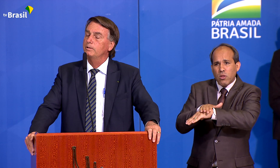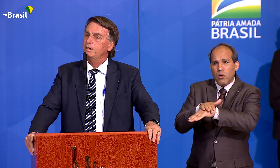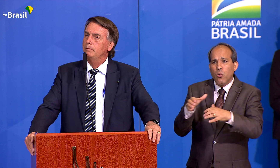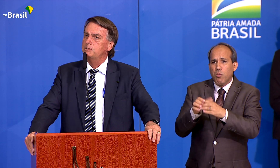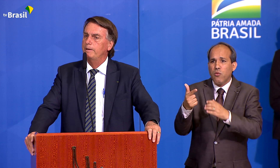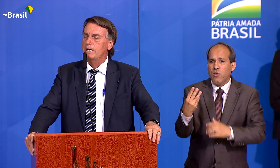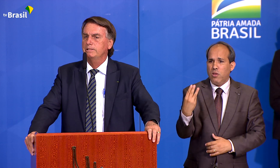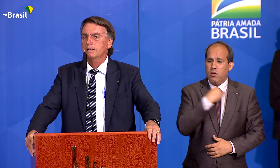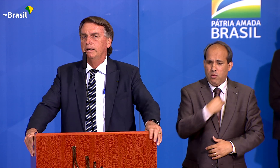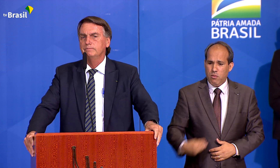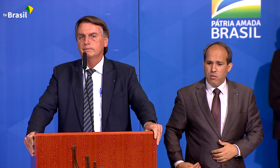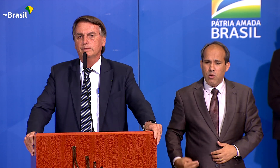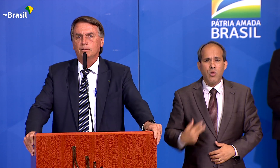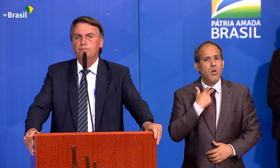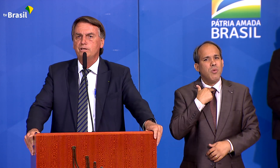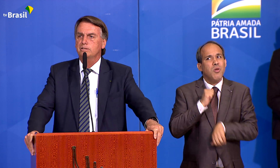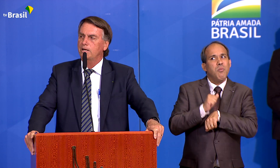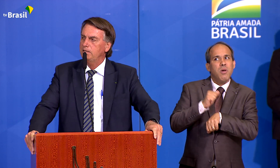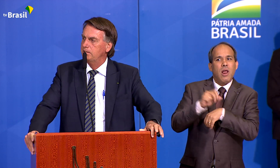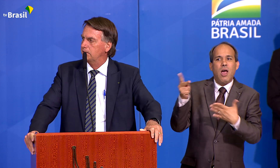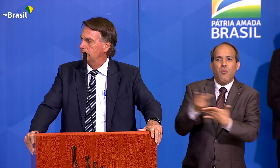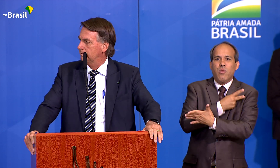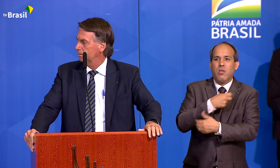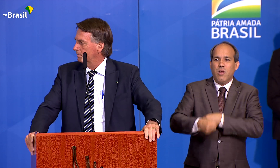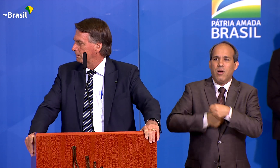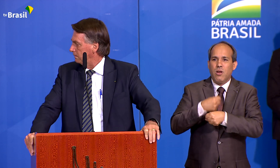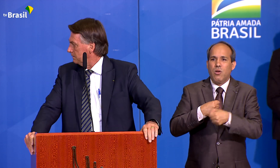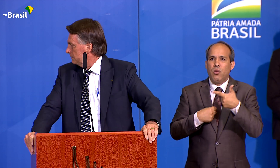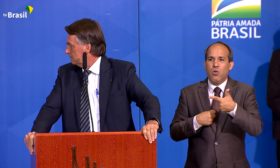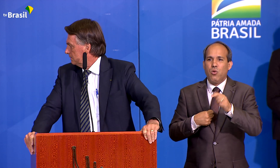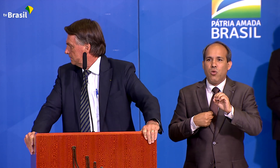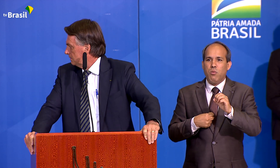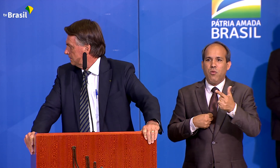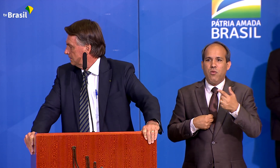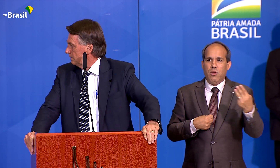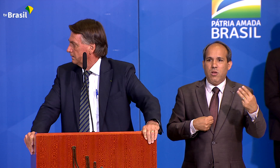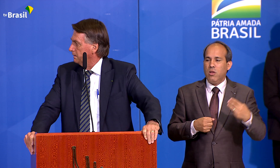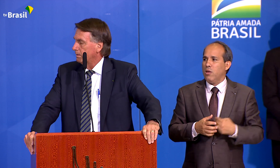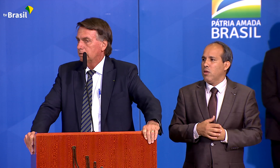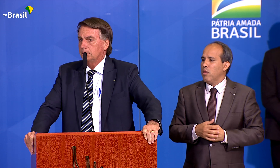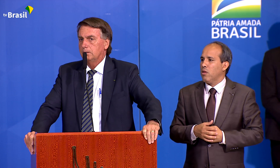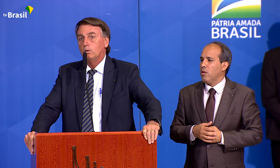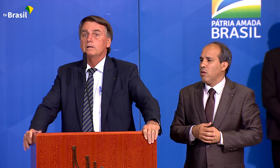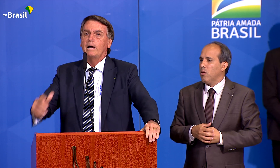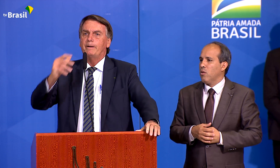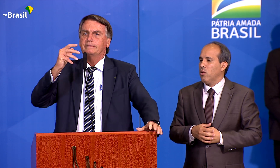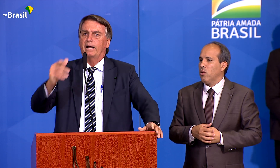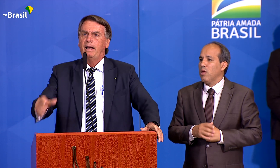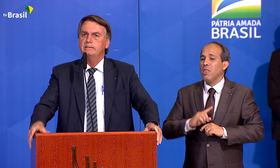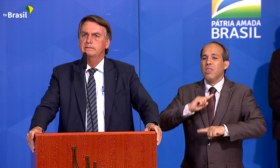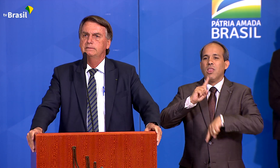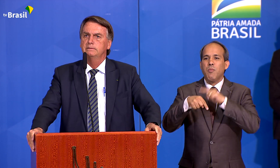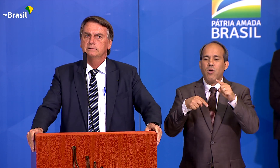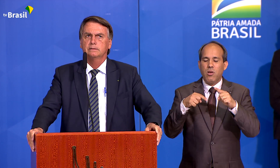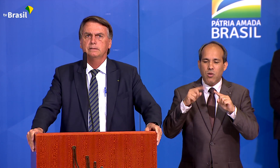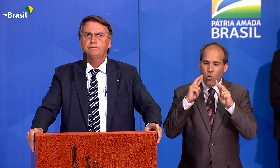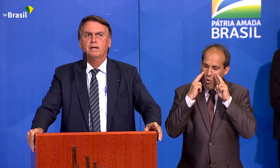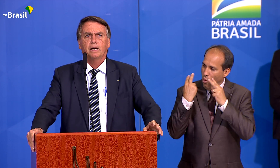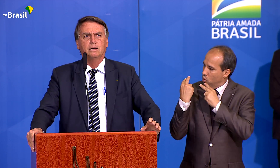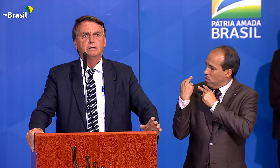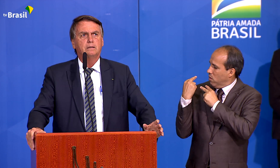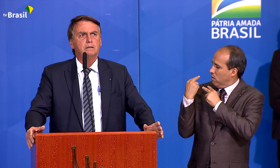nós não podemos esperar chegar 23 E aí o olhar para trás